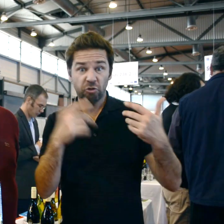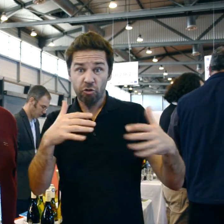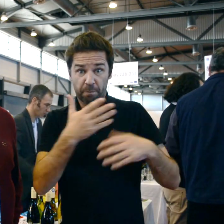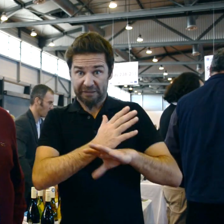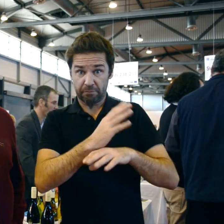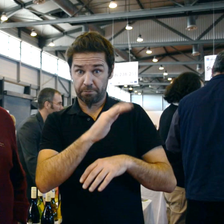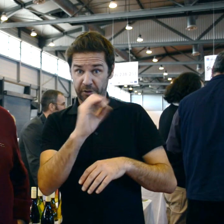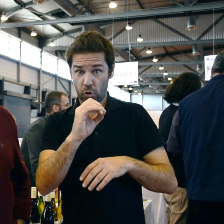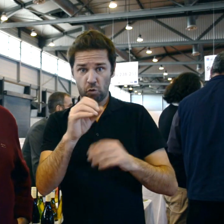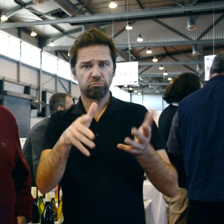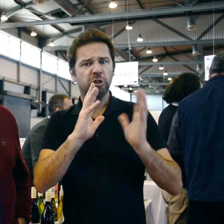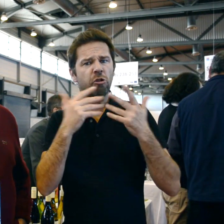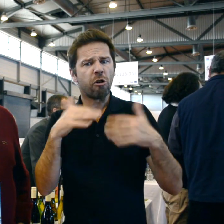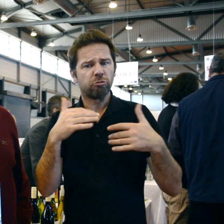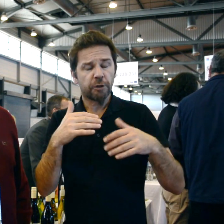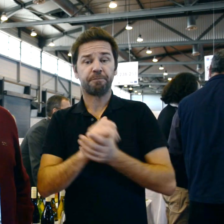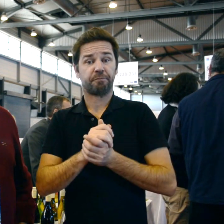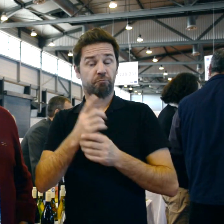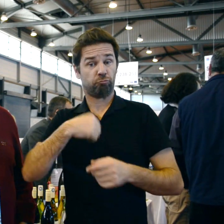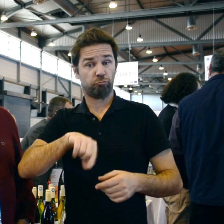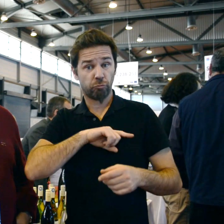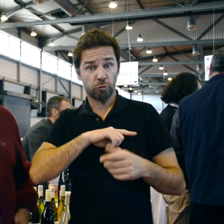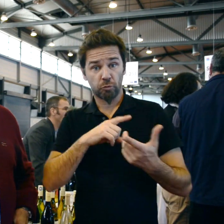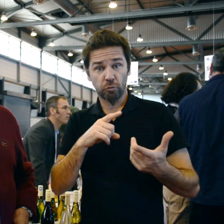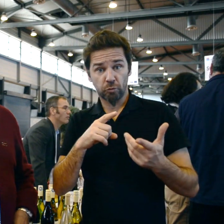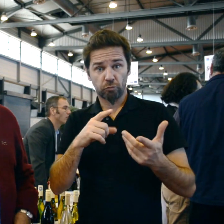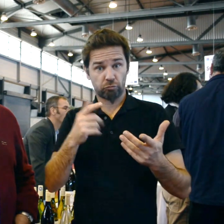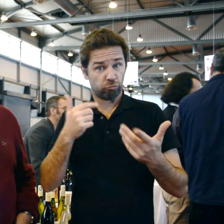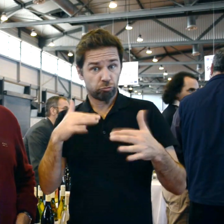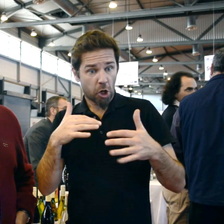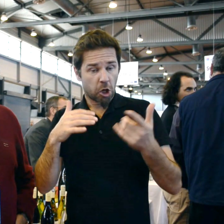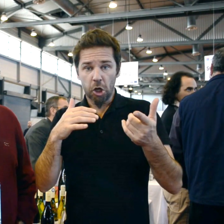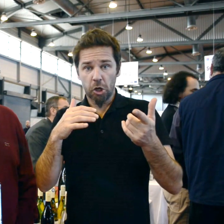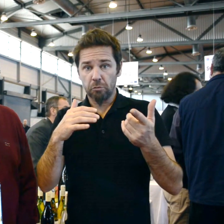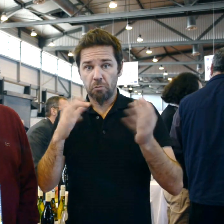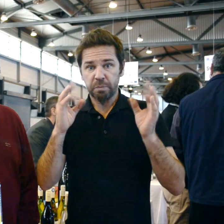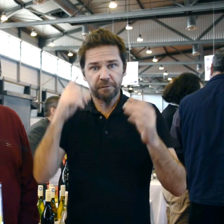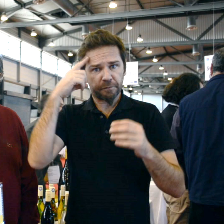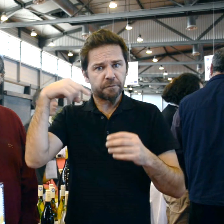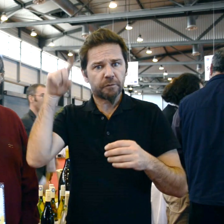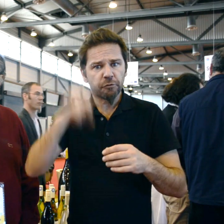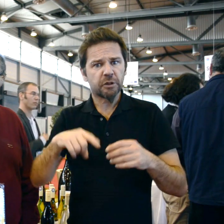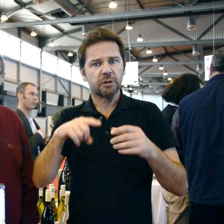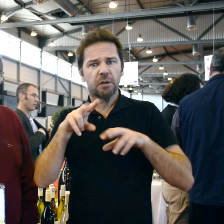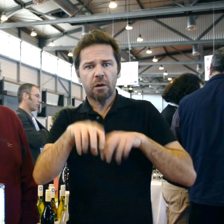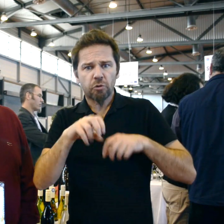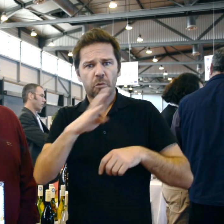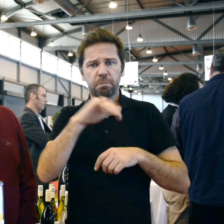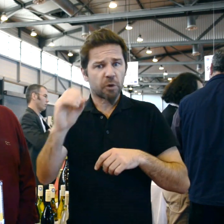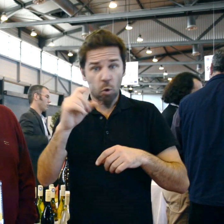biologique depuis une dizaine d'années. Nous, on était bien d'accord avec la philosophie de l'agriculture